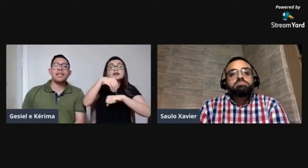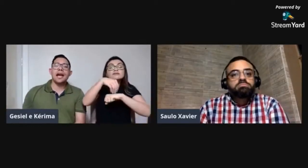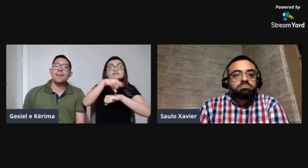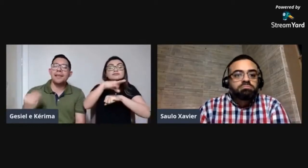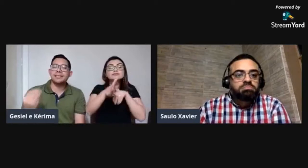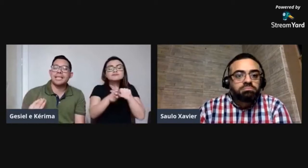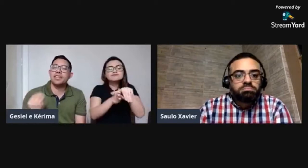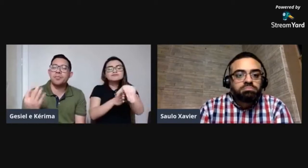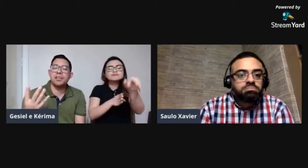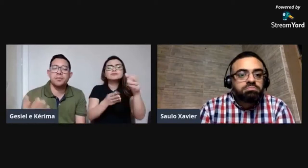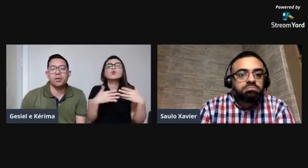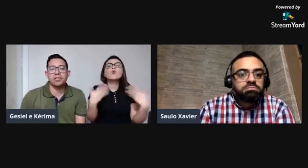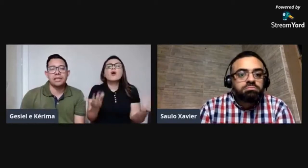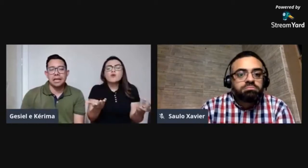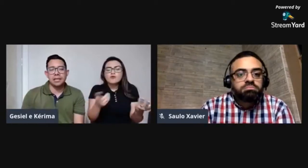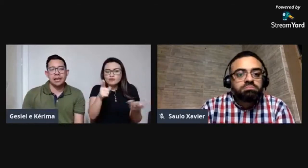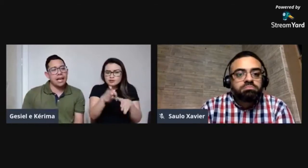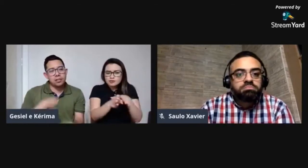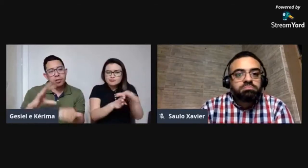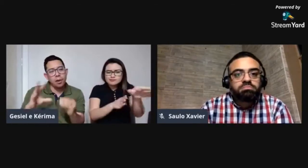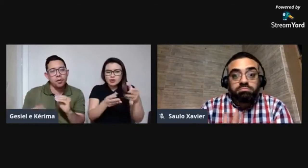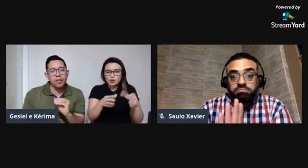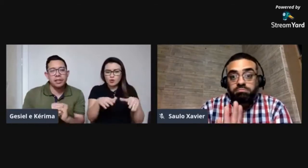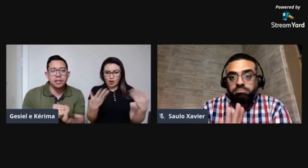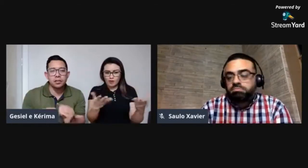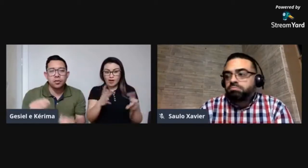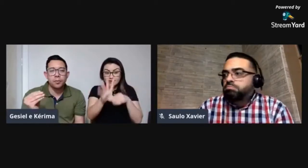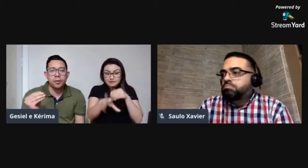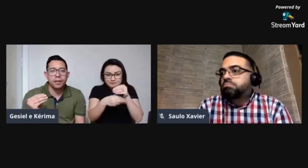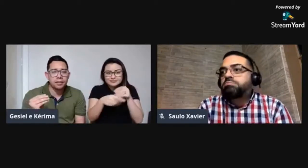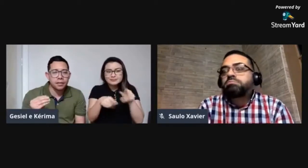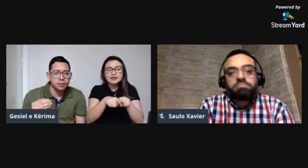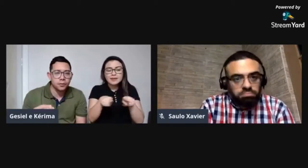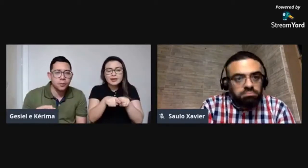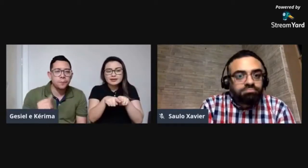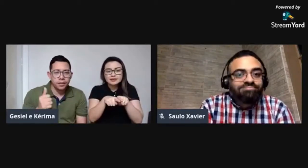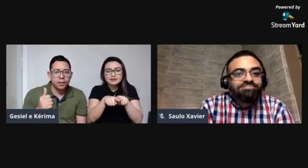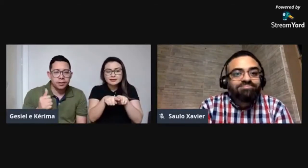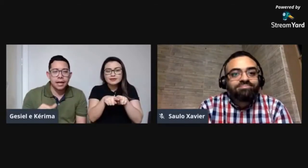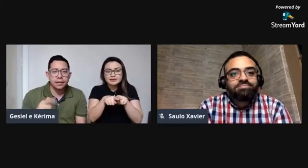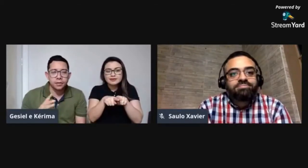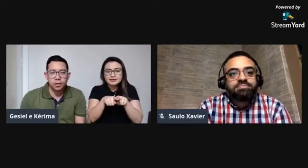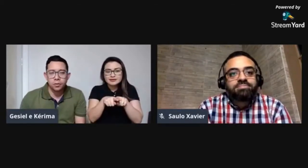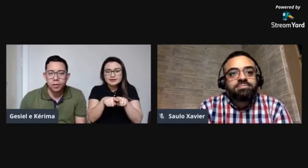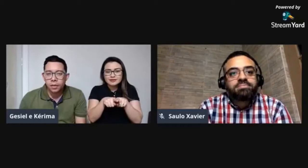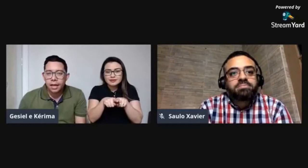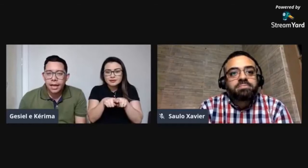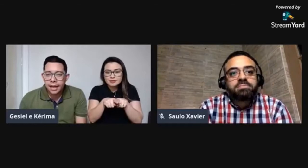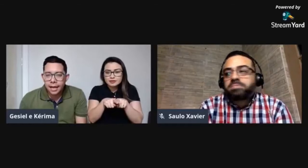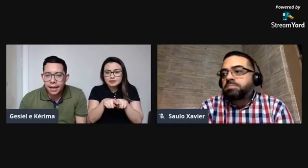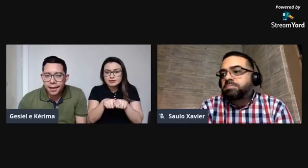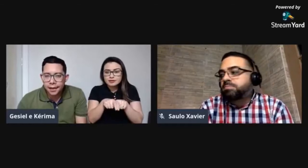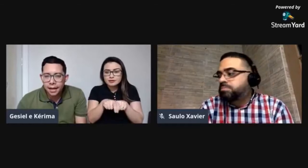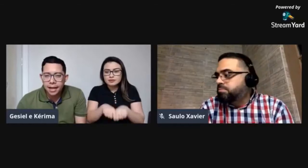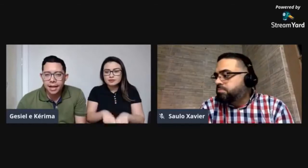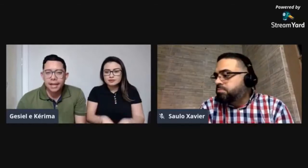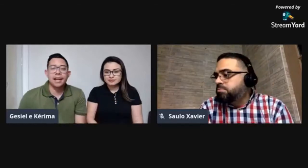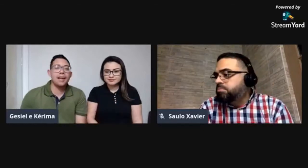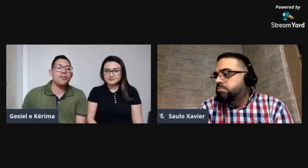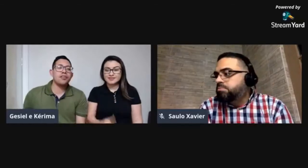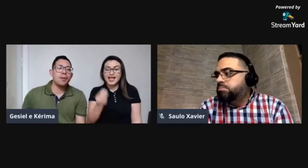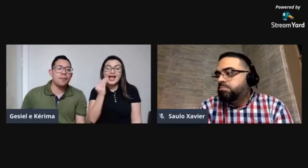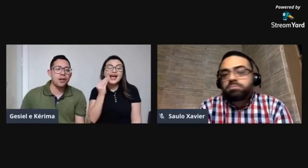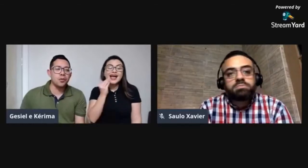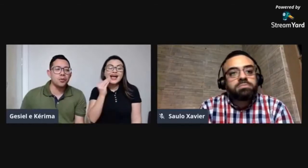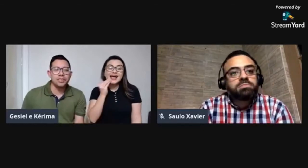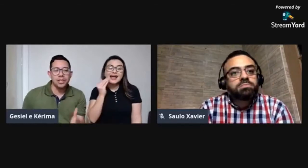Qual seria a mensagem principal que você daria? Aí, só aproveitando e complementando, tá? Não, tranquilo. A Carla,